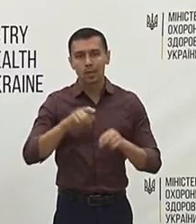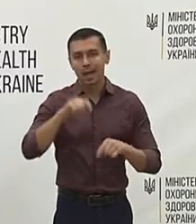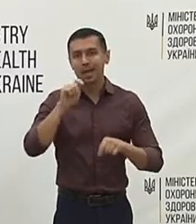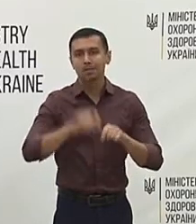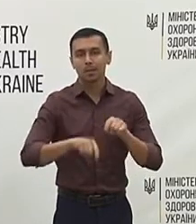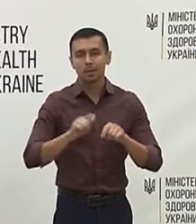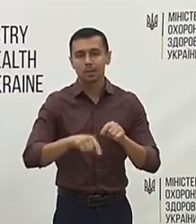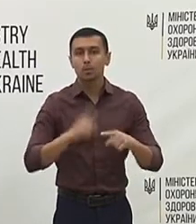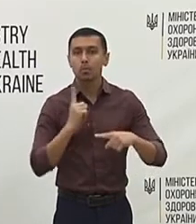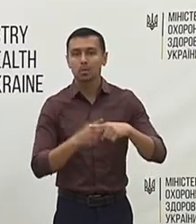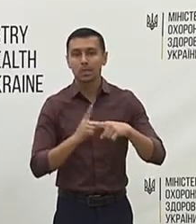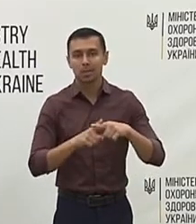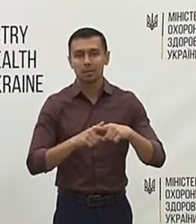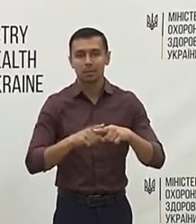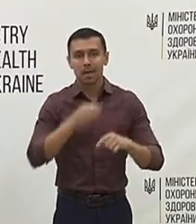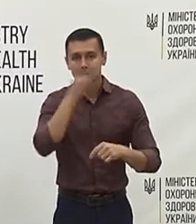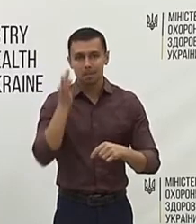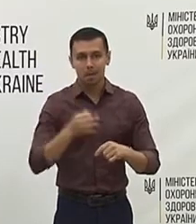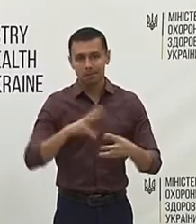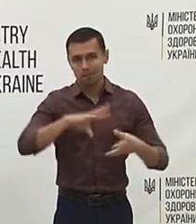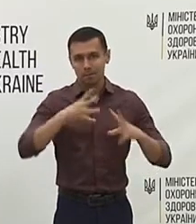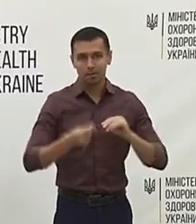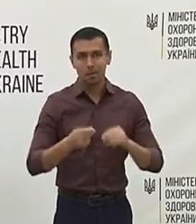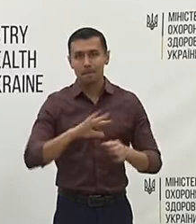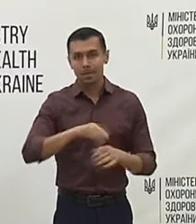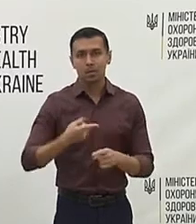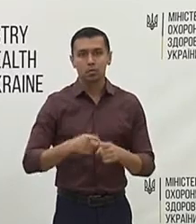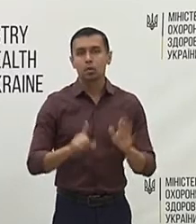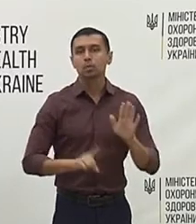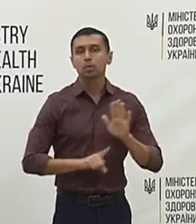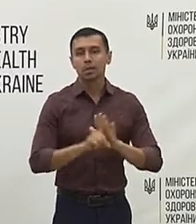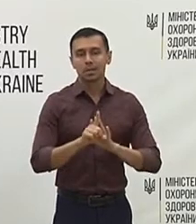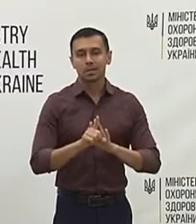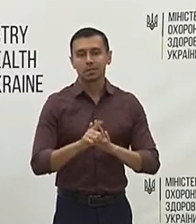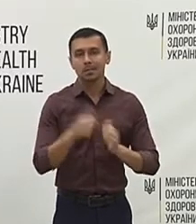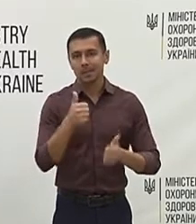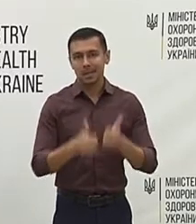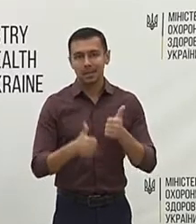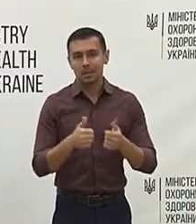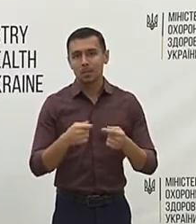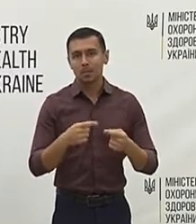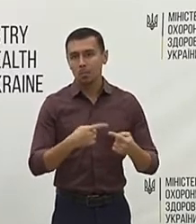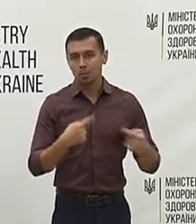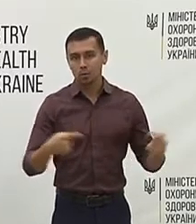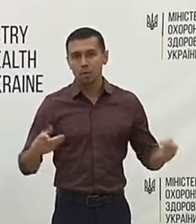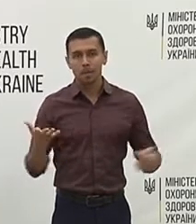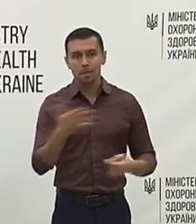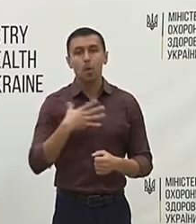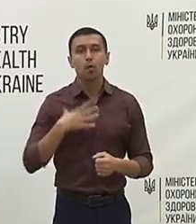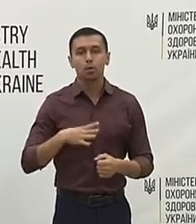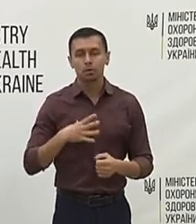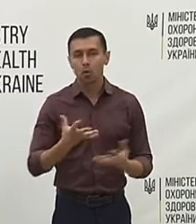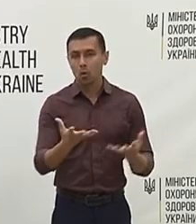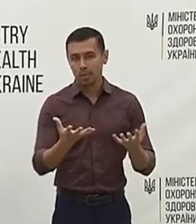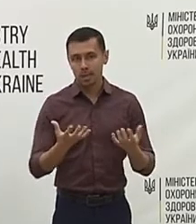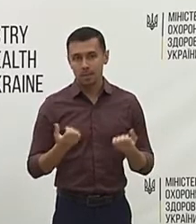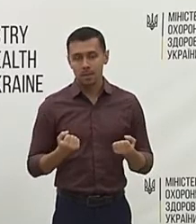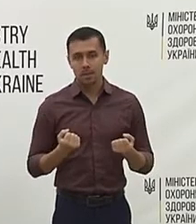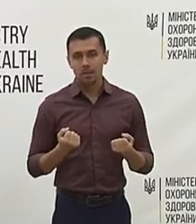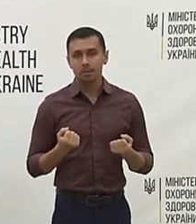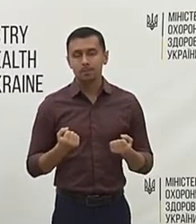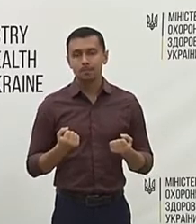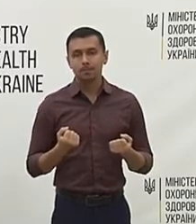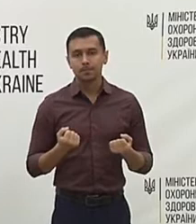Укрдержбудекспертизою з позитивним експертним висновком. Після цього розпочалися тендерні процедури, і ми очікували отримати